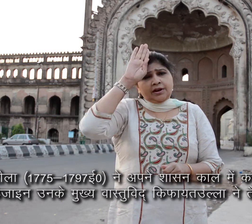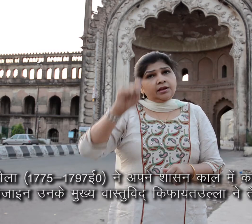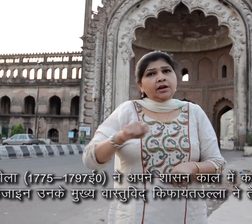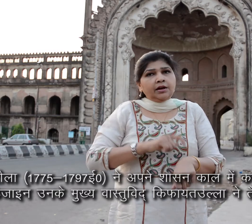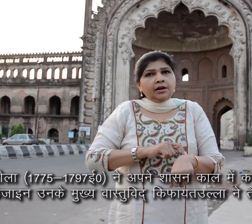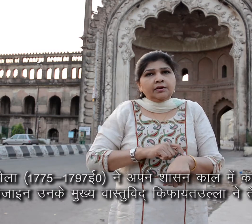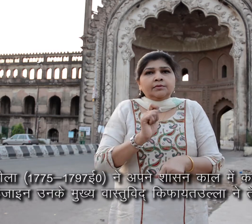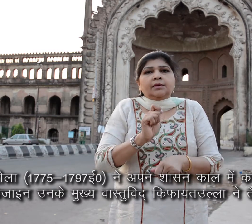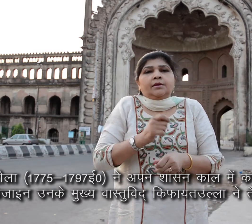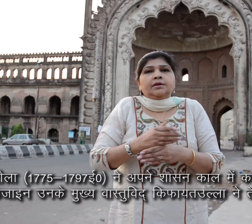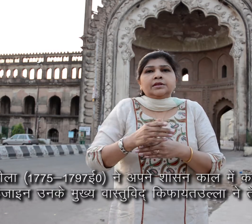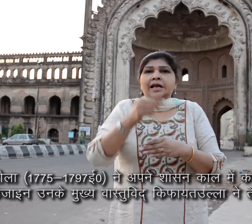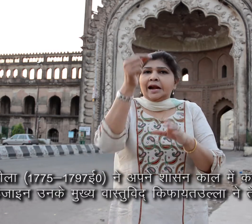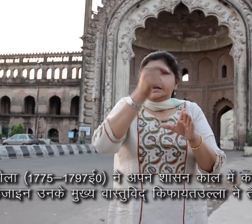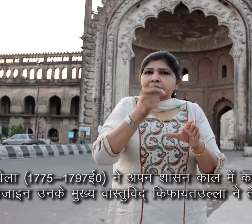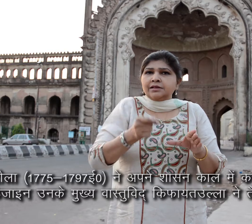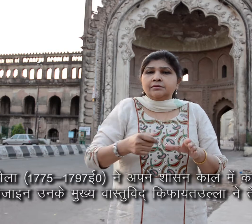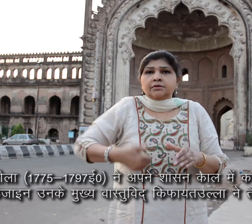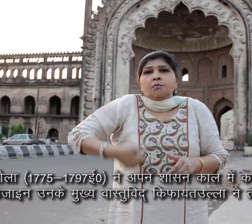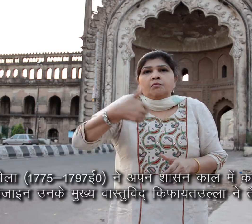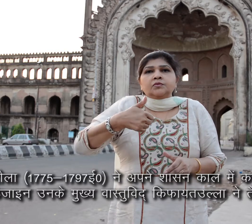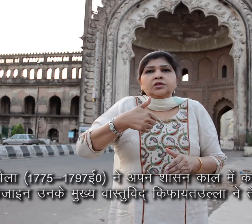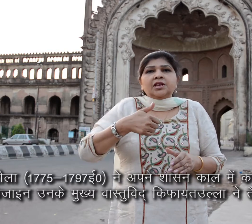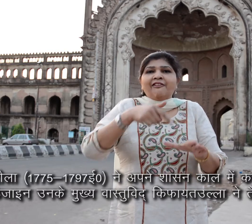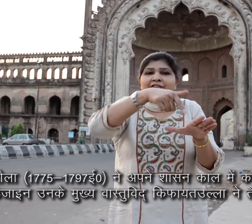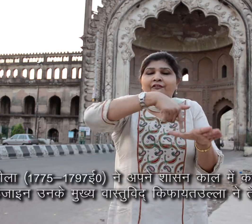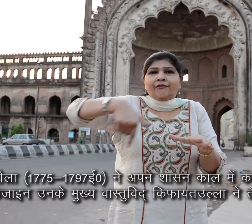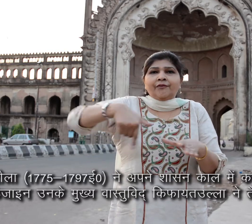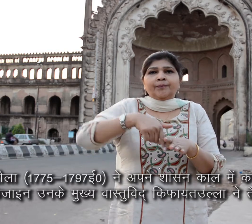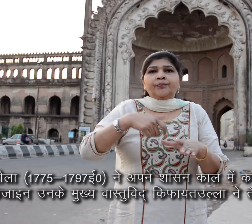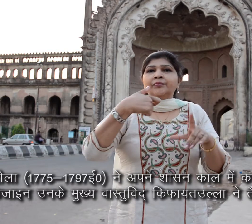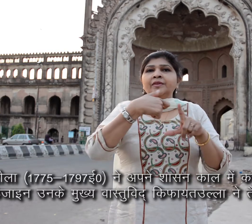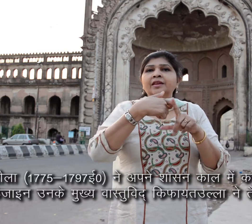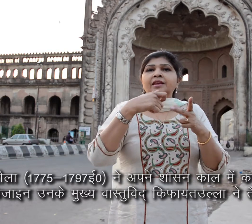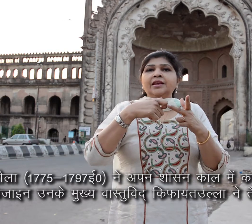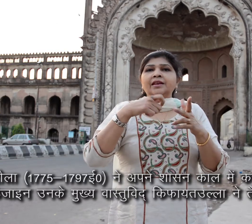एवं इसकी डिजाइन उनके मुख्य वास्तुविद किफायतुल्लाह ने तैयार की।